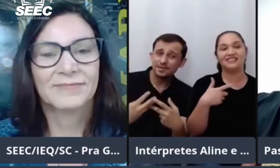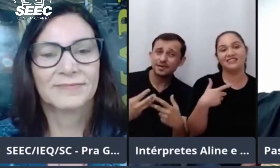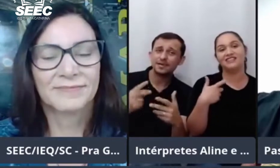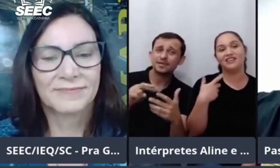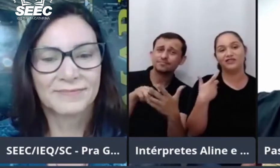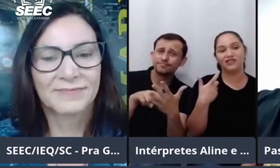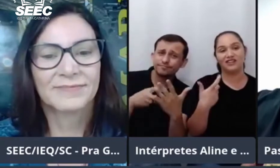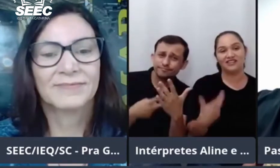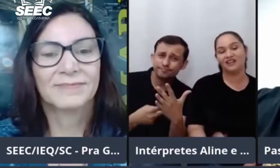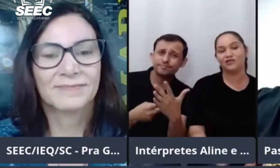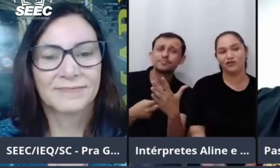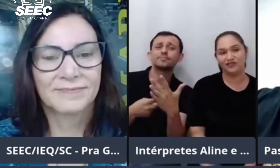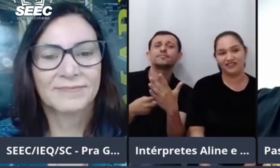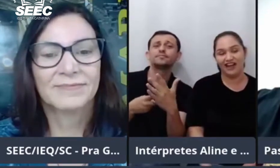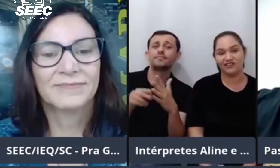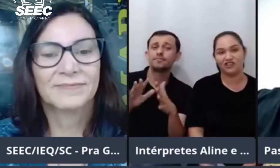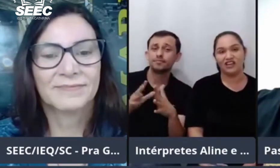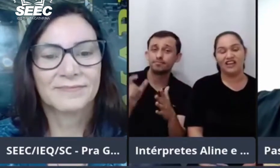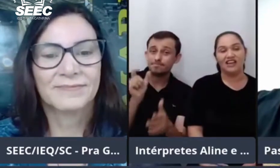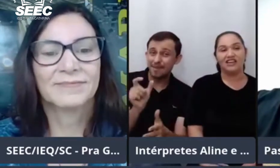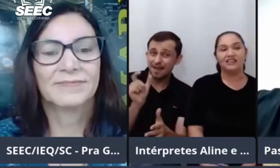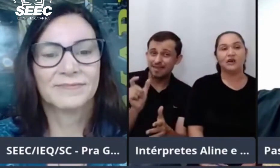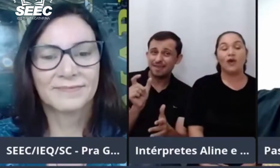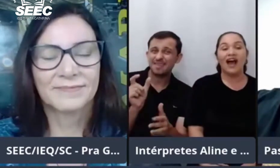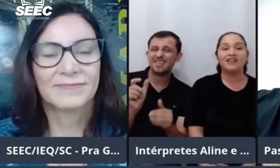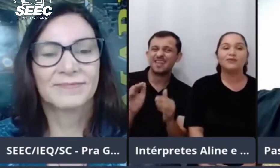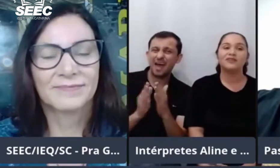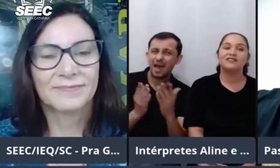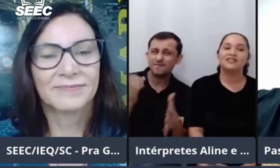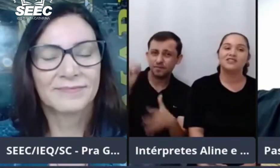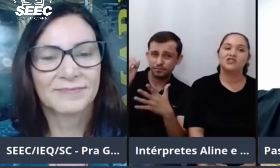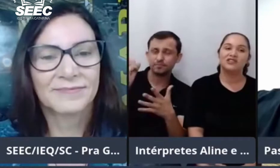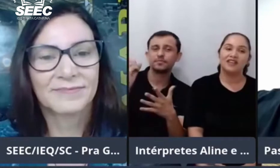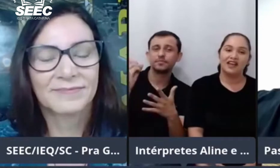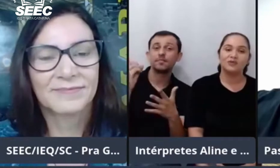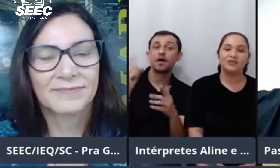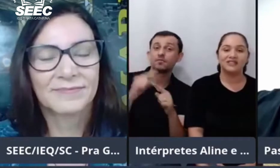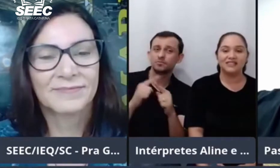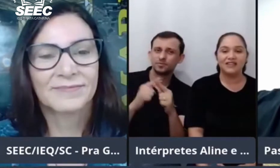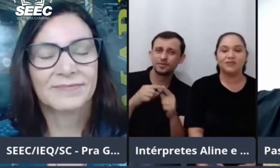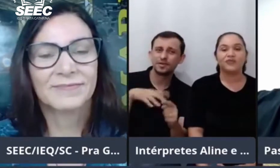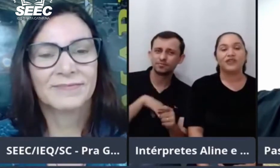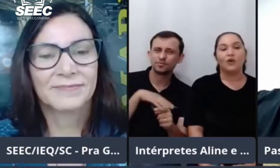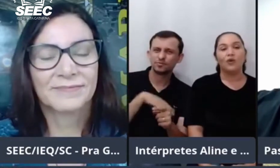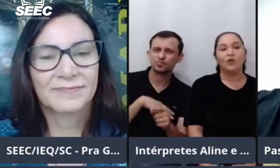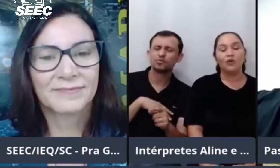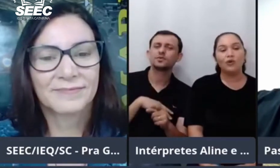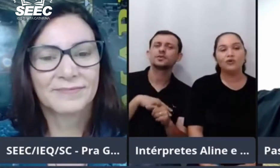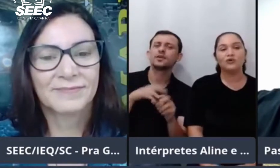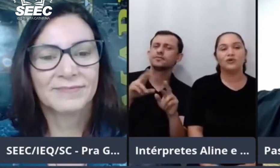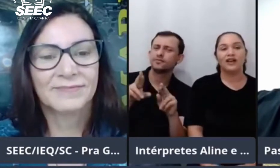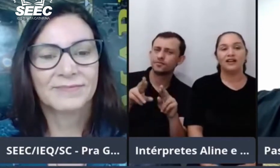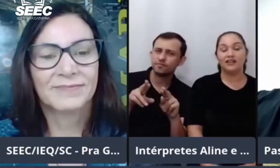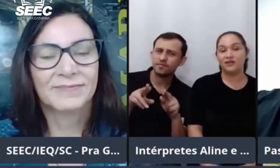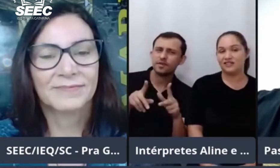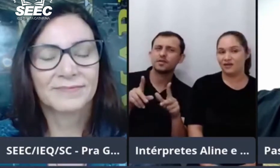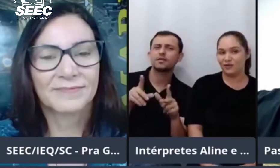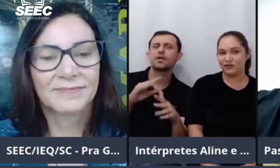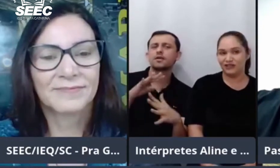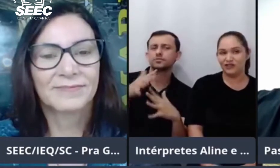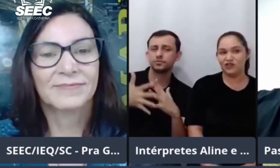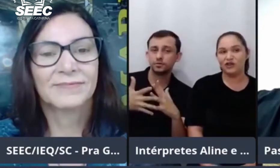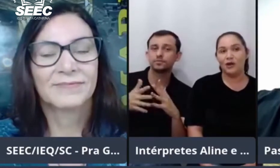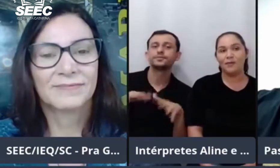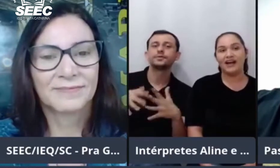e eles sim sendo evangelizados de verdade. Então, a importância de termos, sim, o culto em Libras